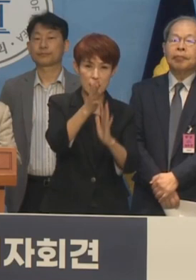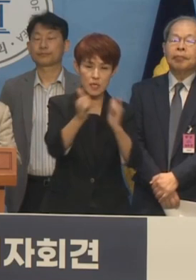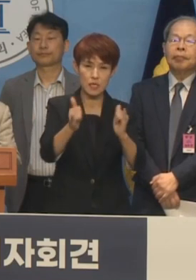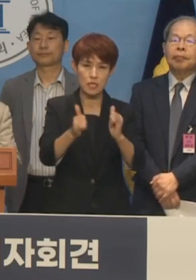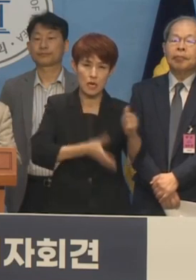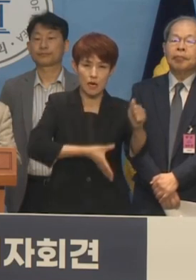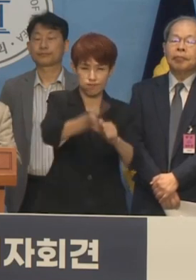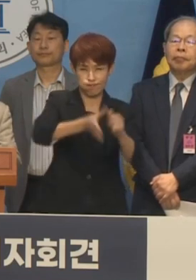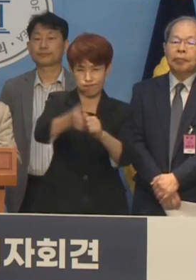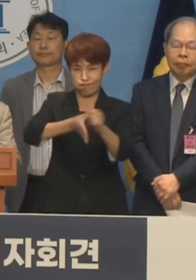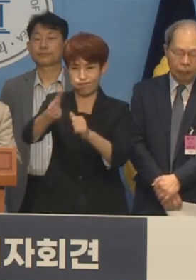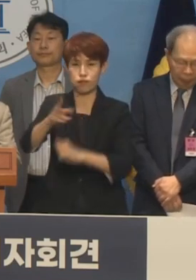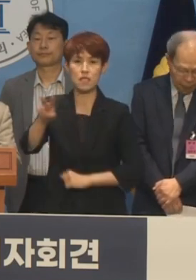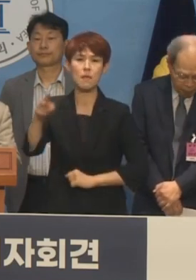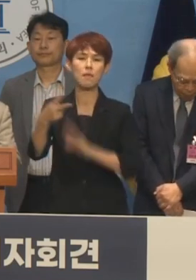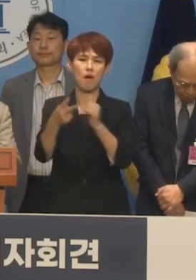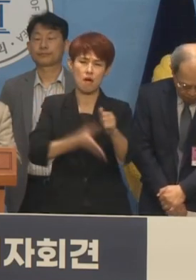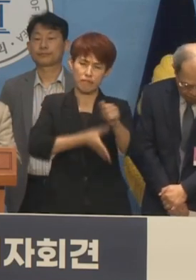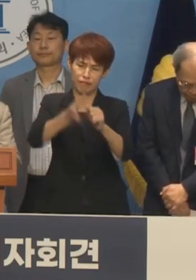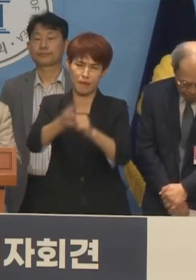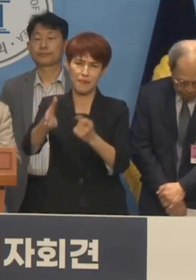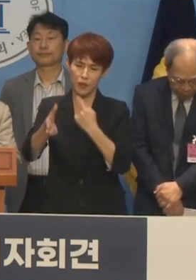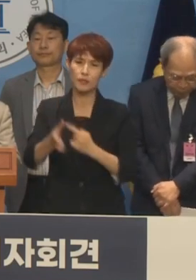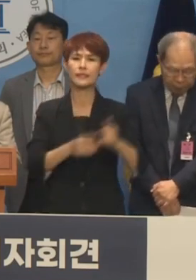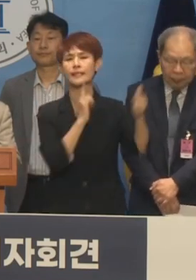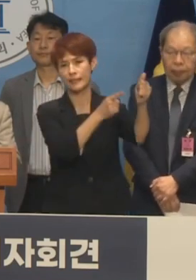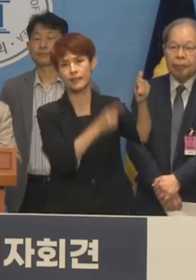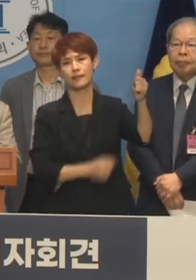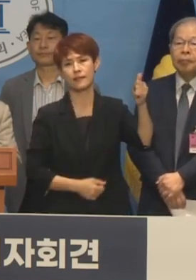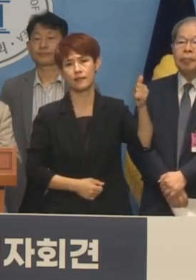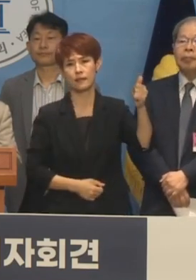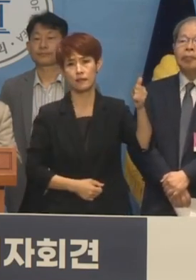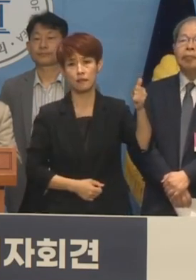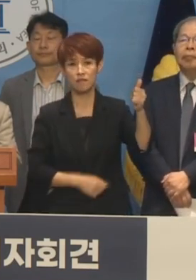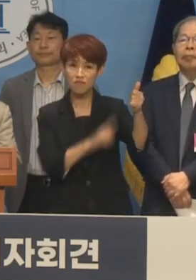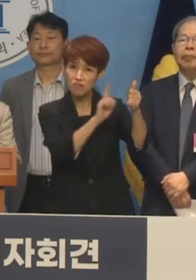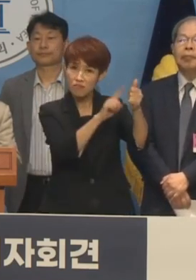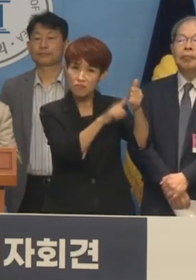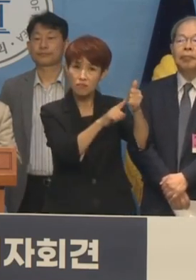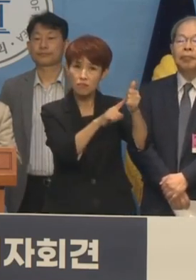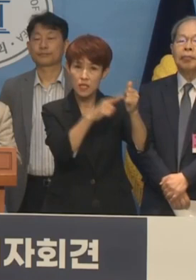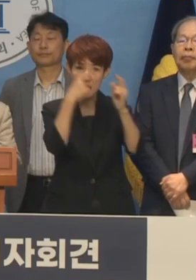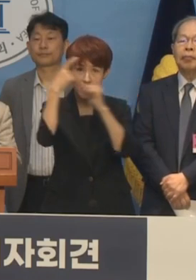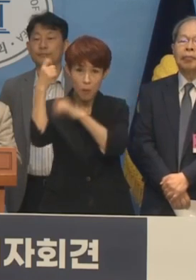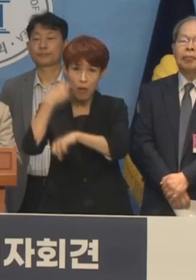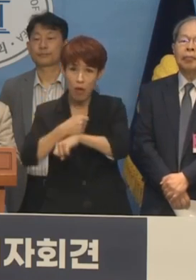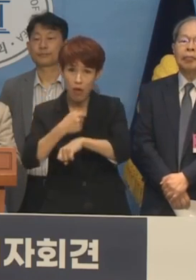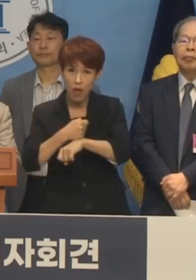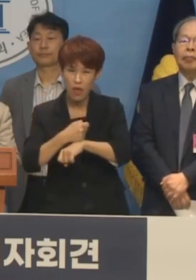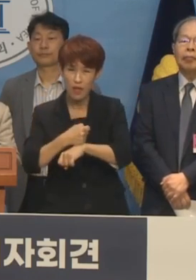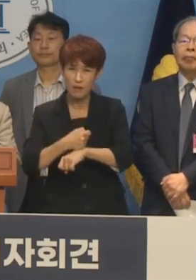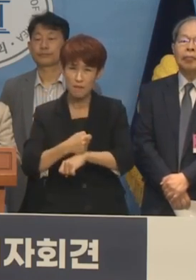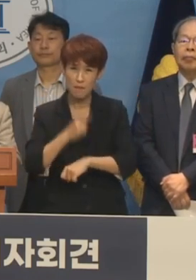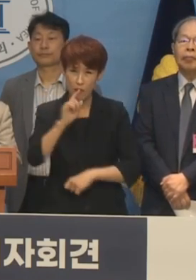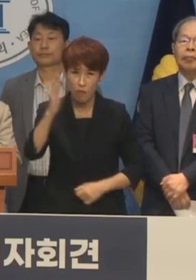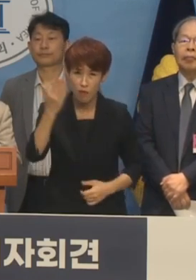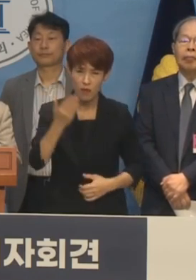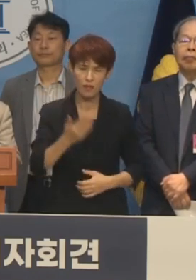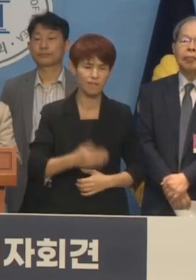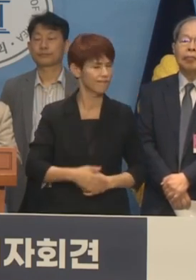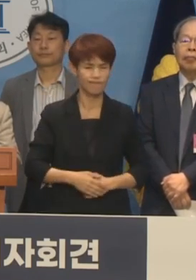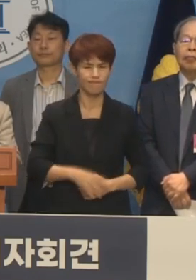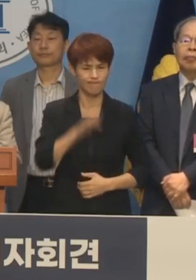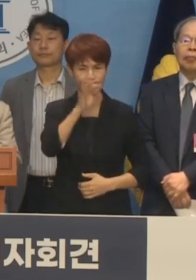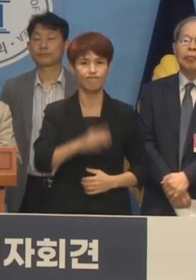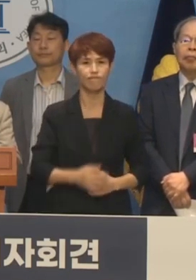가까이 학살한 그 피의 독재자입니다. 이런 사람을 기념한다는 게 가당치 않습니다. 두